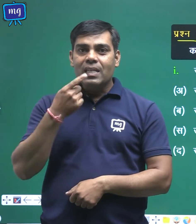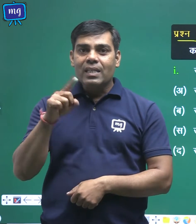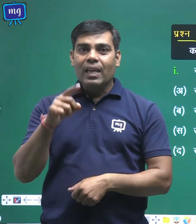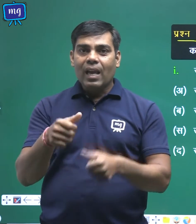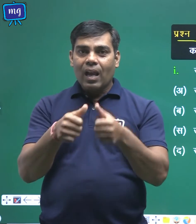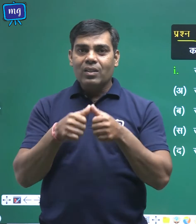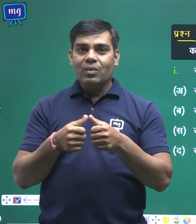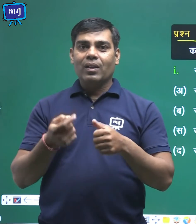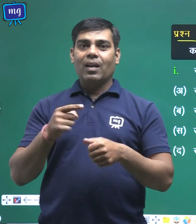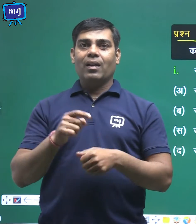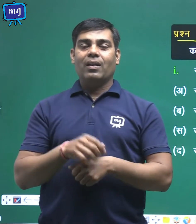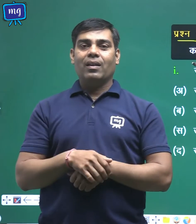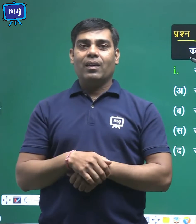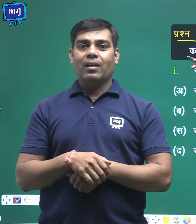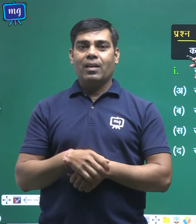का